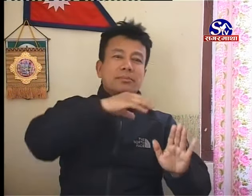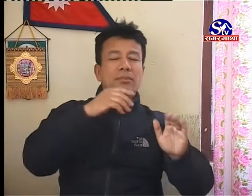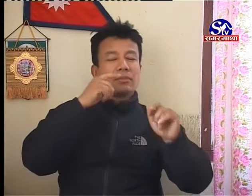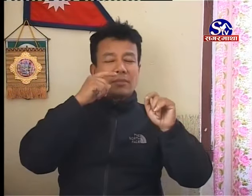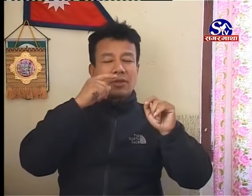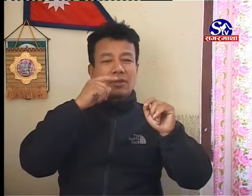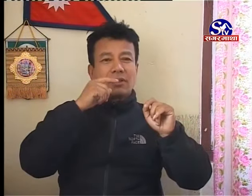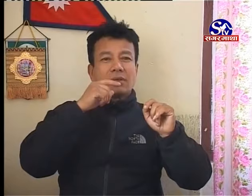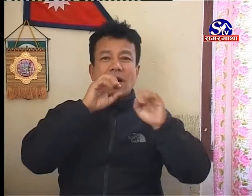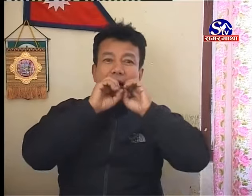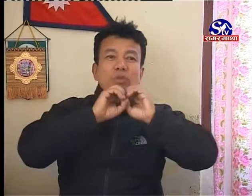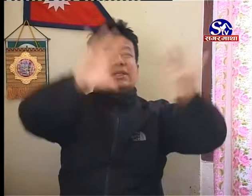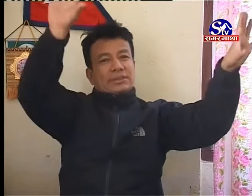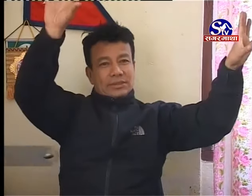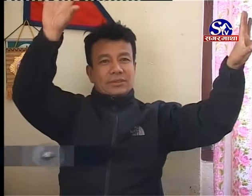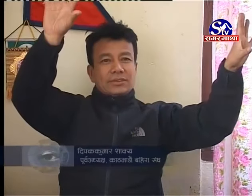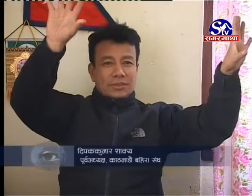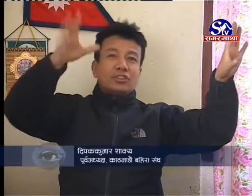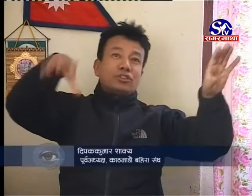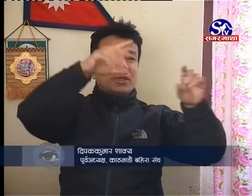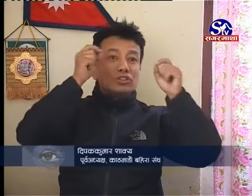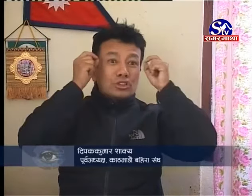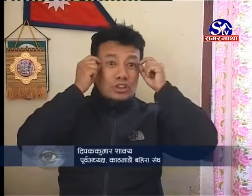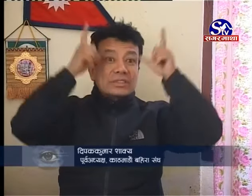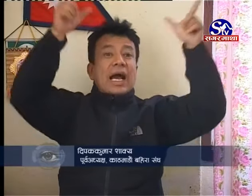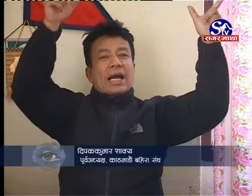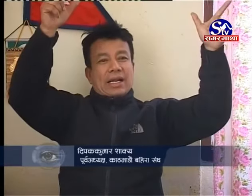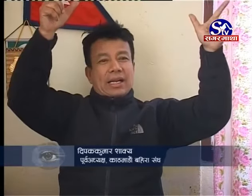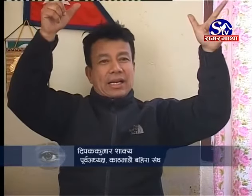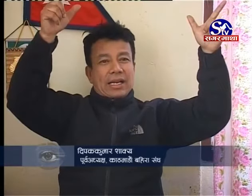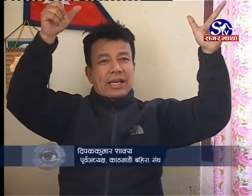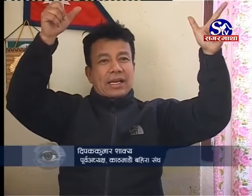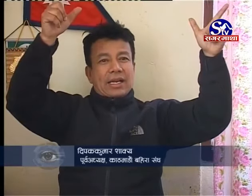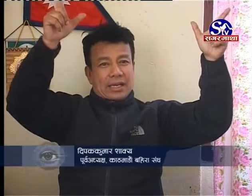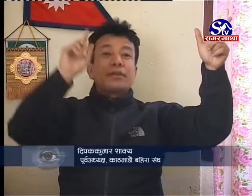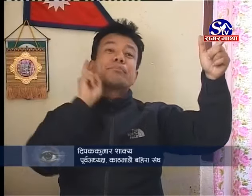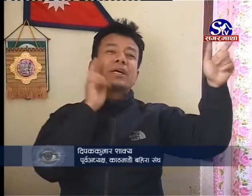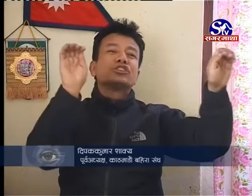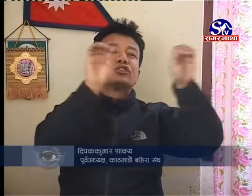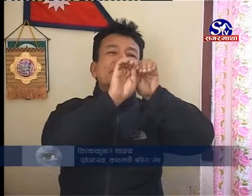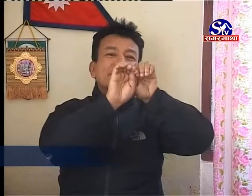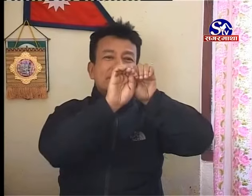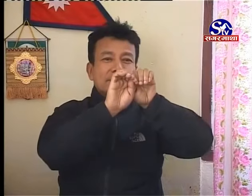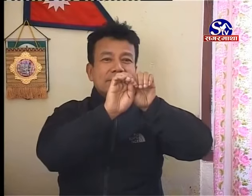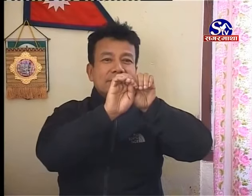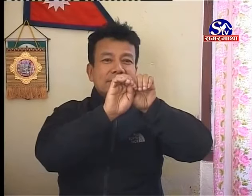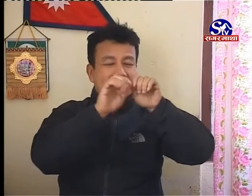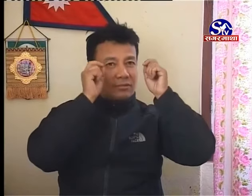भयो, सबैमा साङ्केतिक भाषा पढाउनुपर्छ भन्ने हाम्रो विचार थियो। हामीलाई त्यो विषयमा हामी बहिराहरूलाई